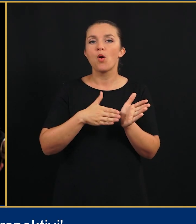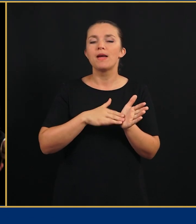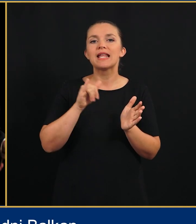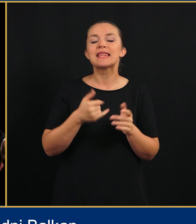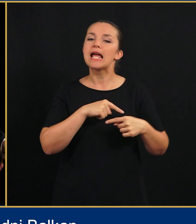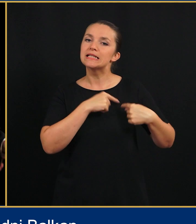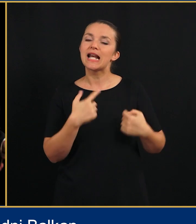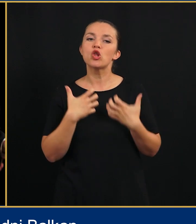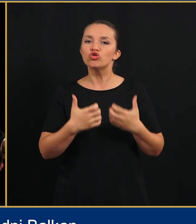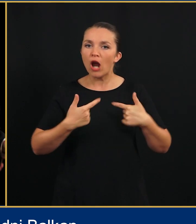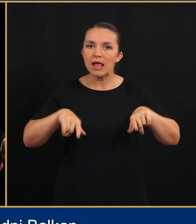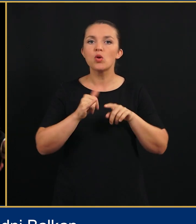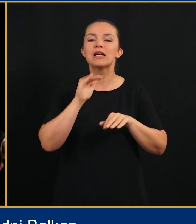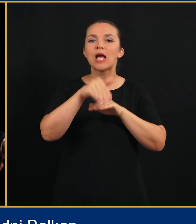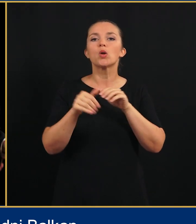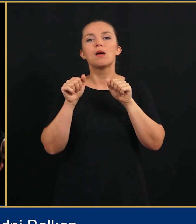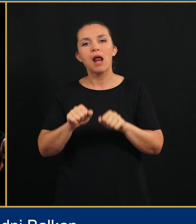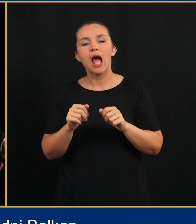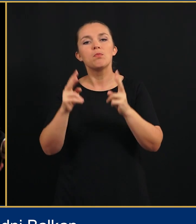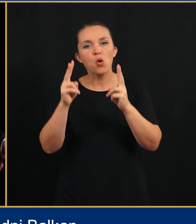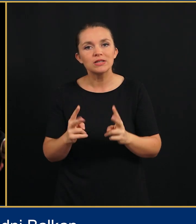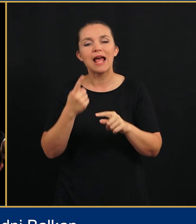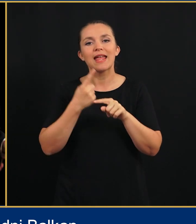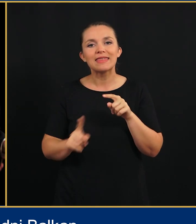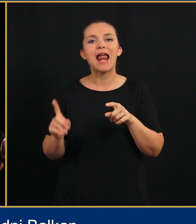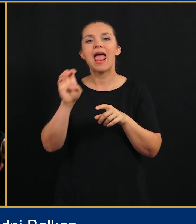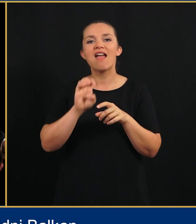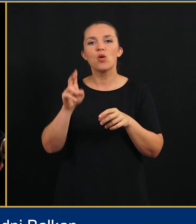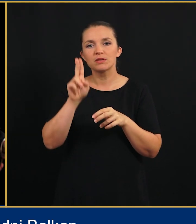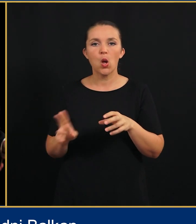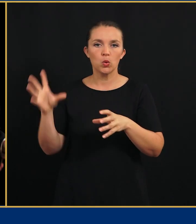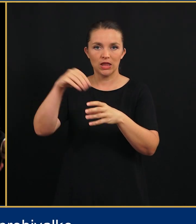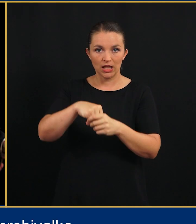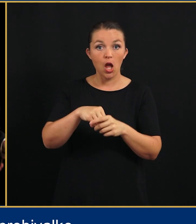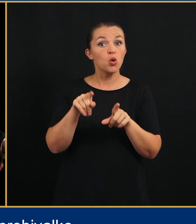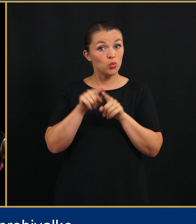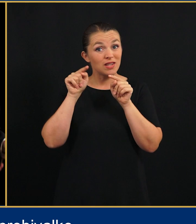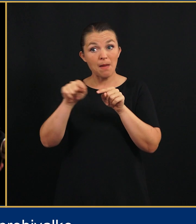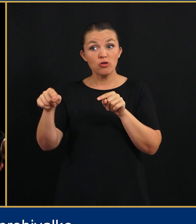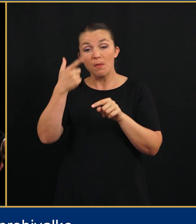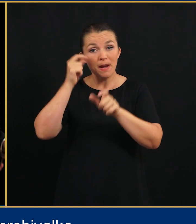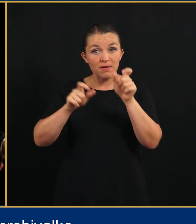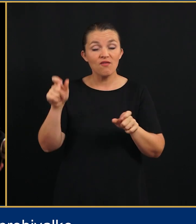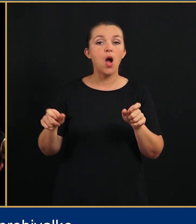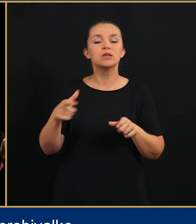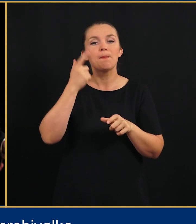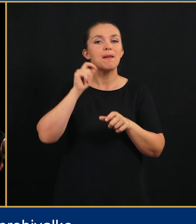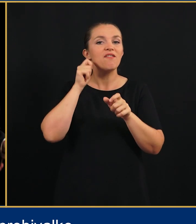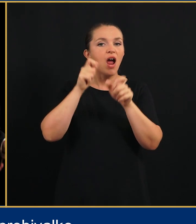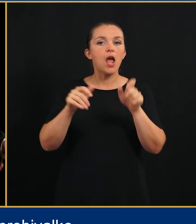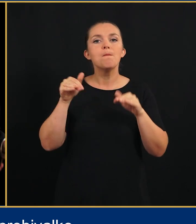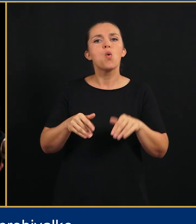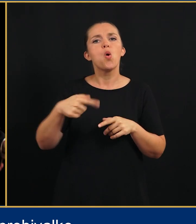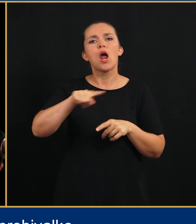pomeniti, da si iskreno želimo, da Zahodni Balkan postane del Evropske unije. Tudi tamkajšnji prebivalci in prebivalke morajo